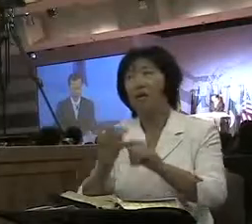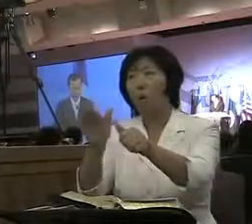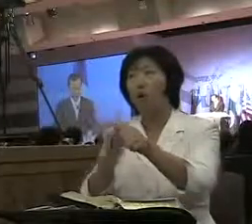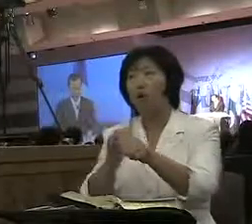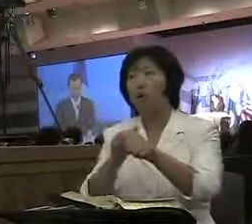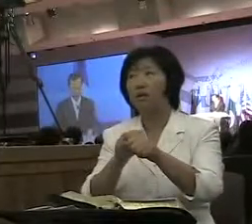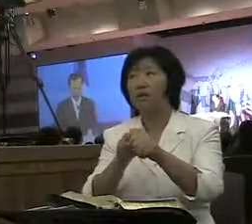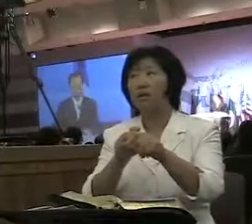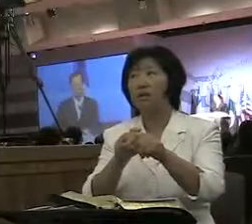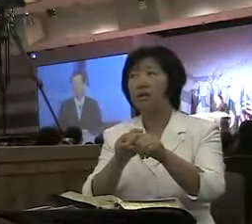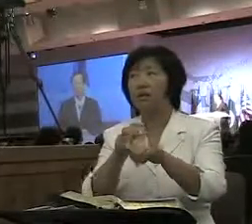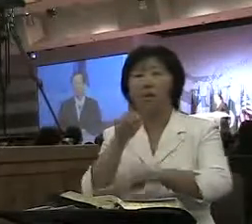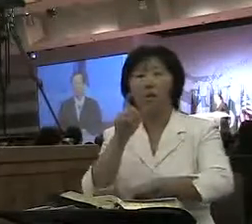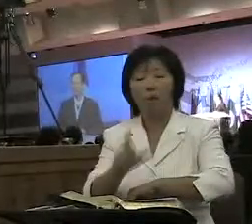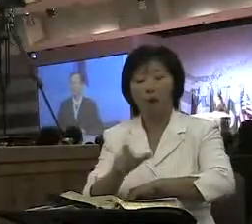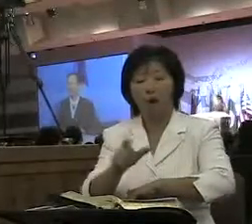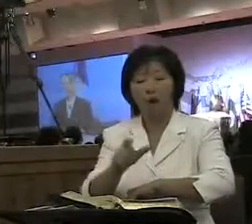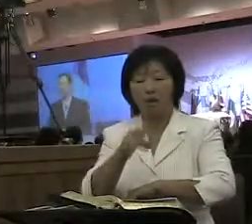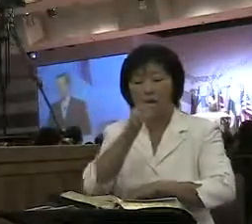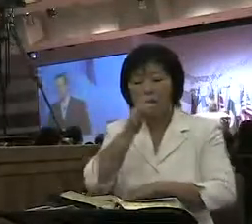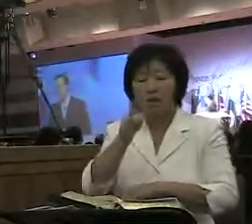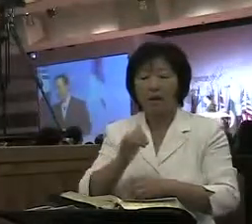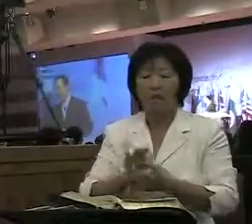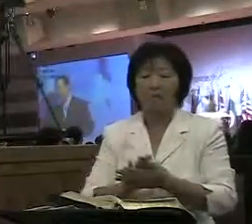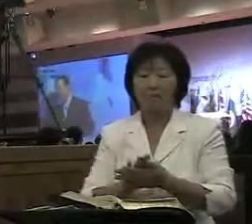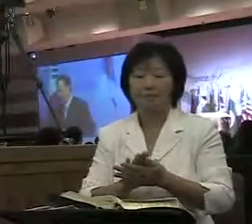컬링에는 파워가 있습니다.